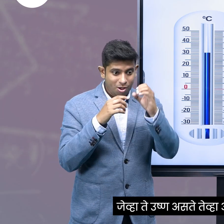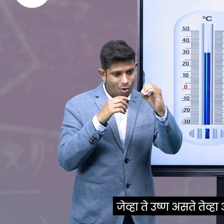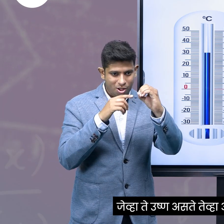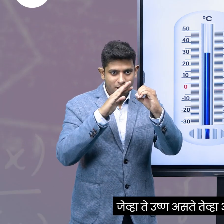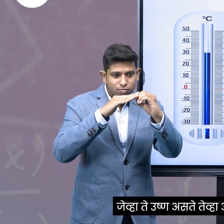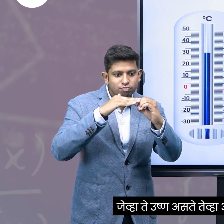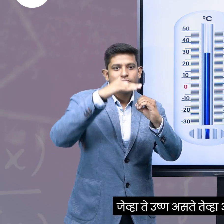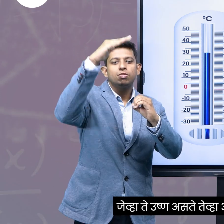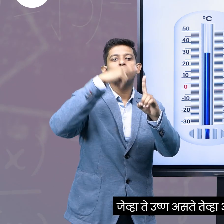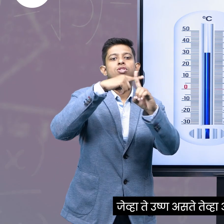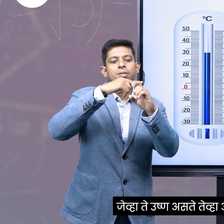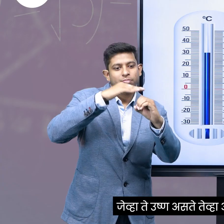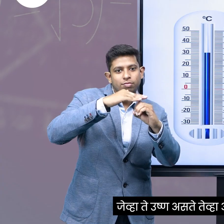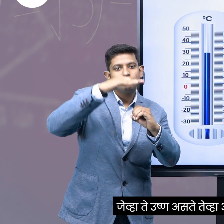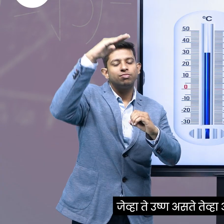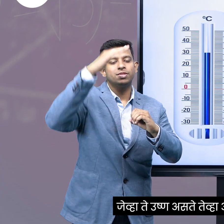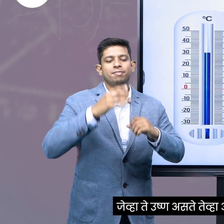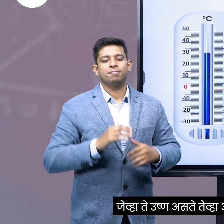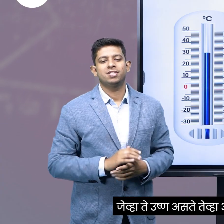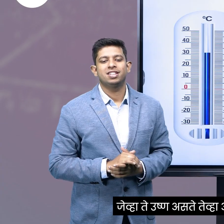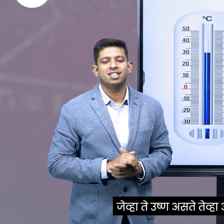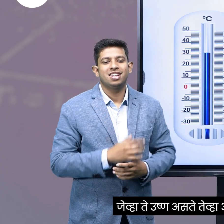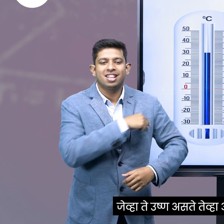असते तेव्हा आपल्याला धन संख्या दिसतात.